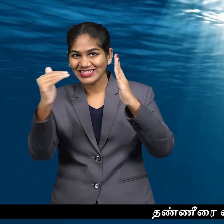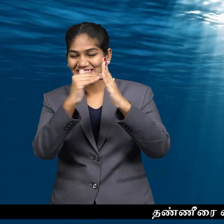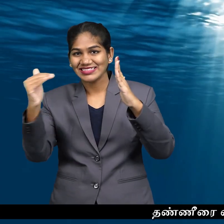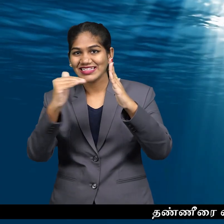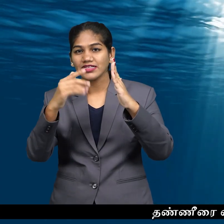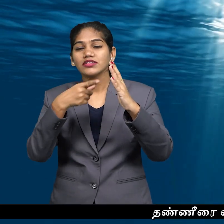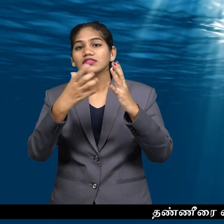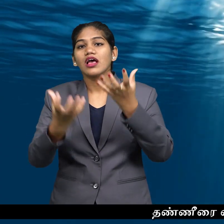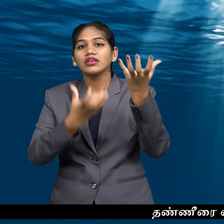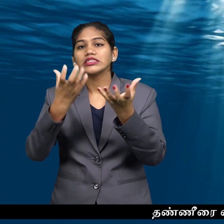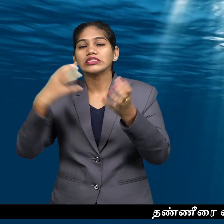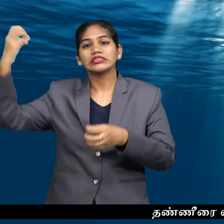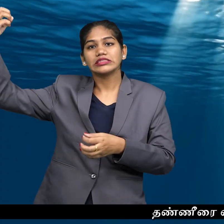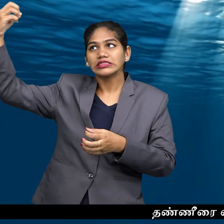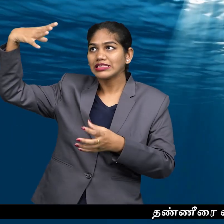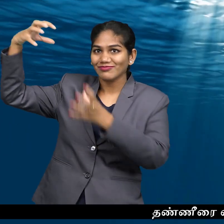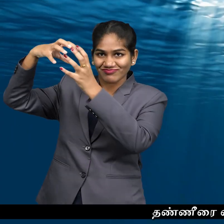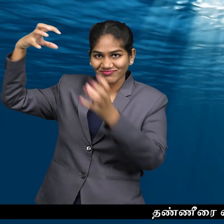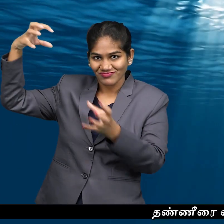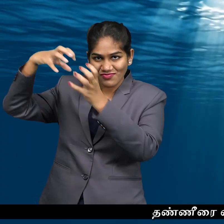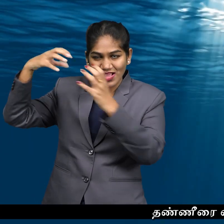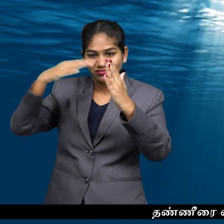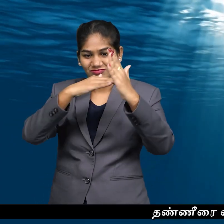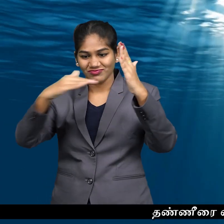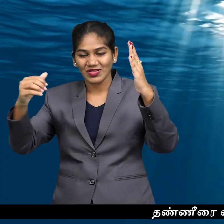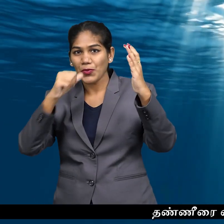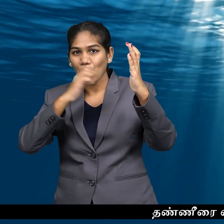தண்ணீரை விட குளிர்ச்சியாக இருக்கும்.